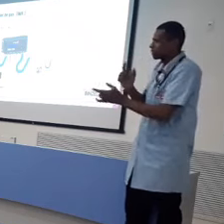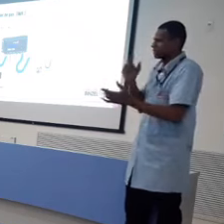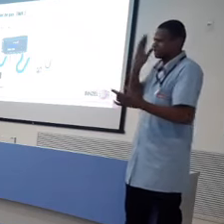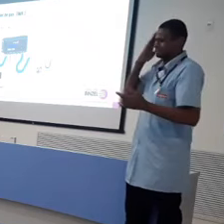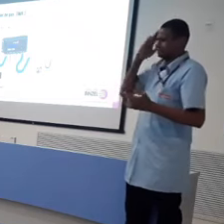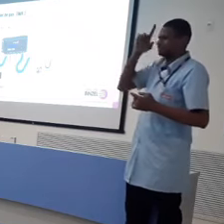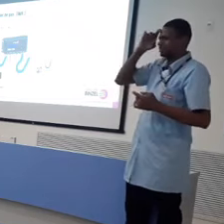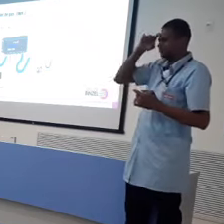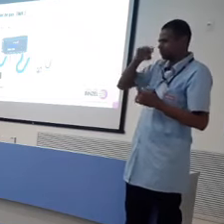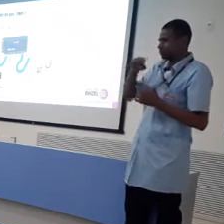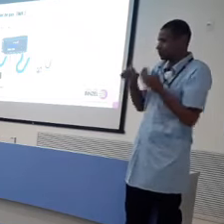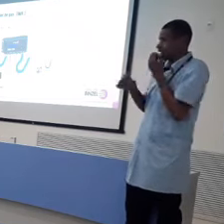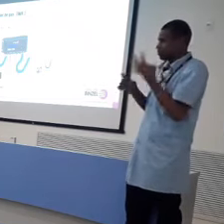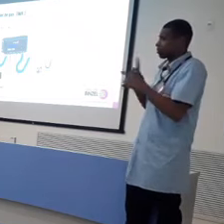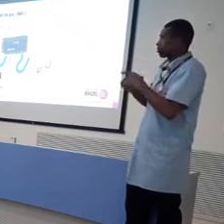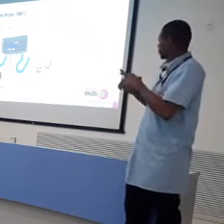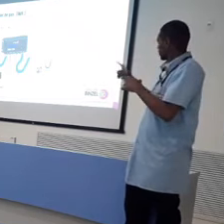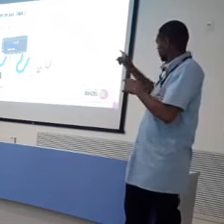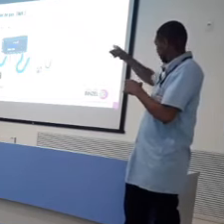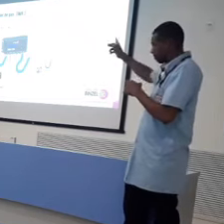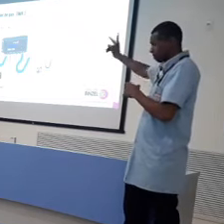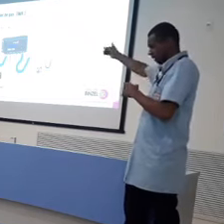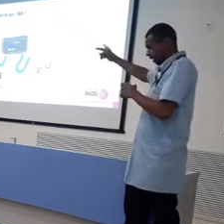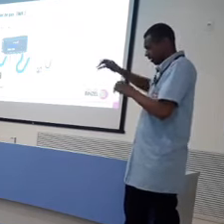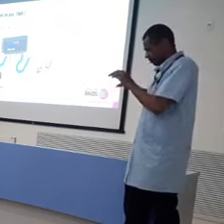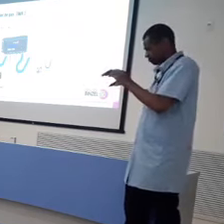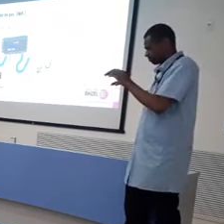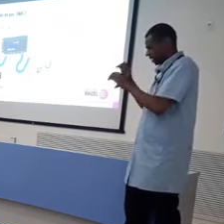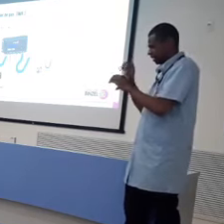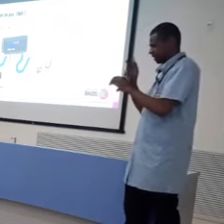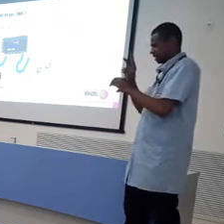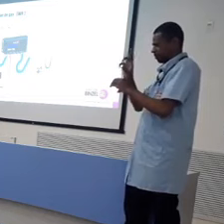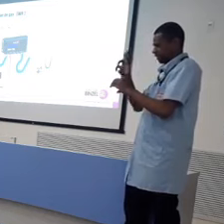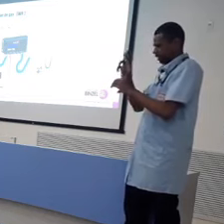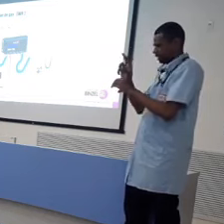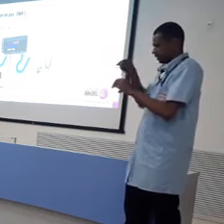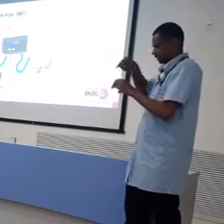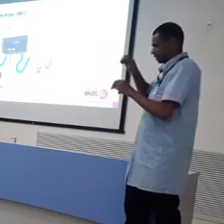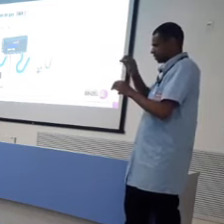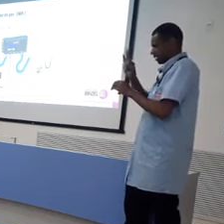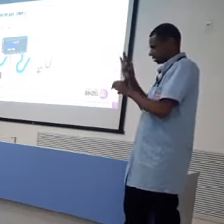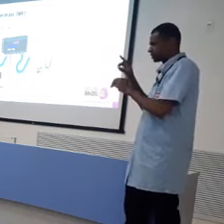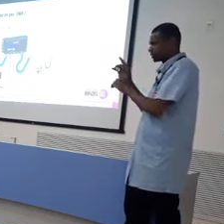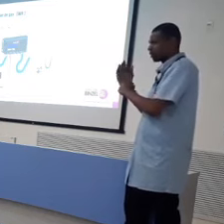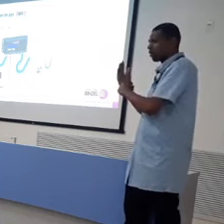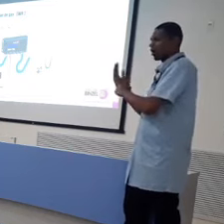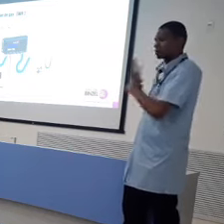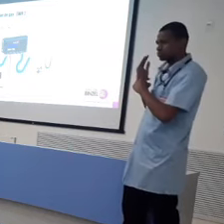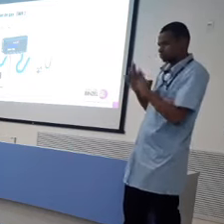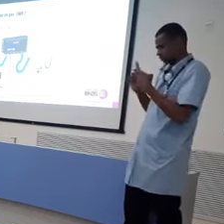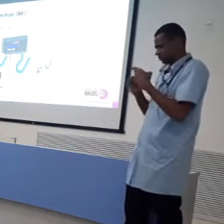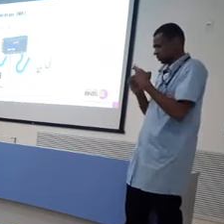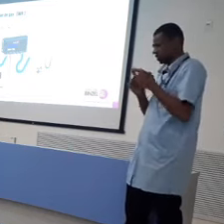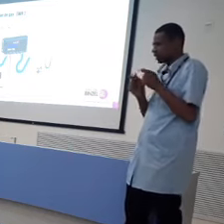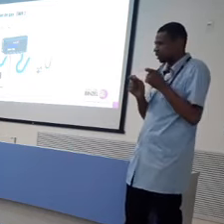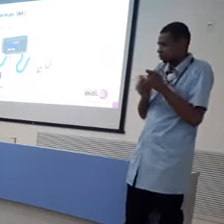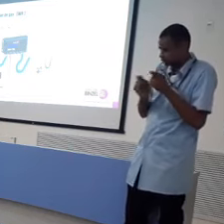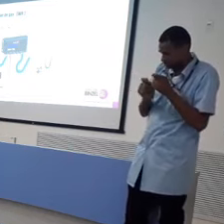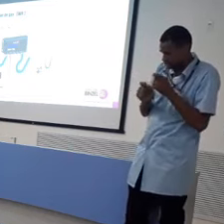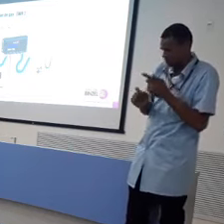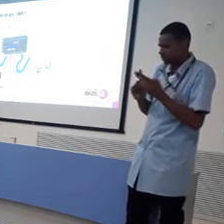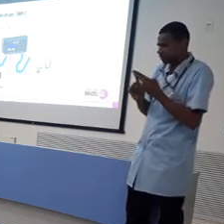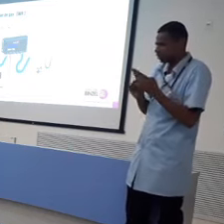de economizar, a gente teve casos aí de economia de até 60% de gás. Ele consegue dimensionar.